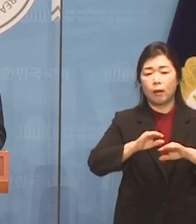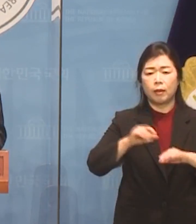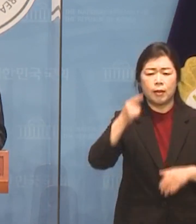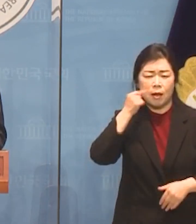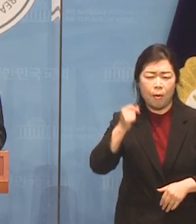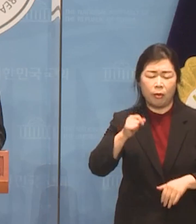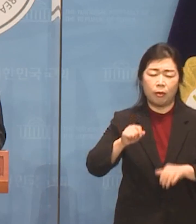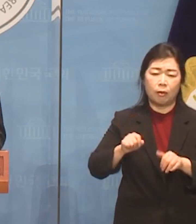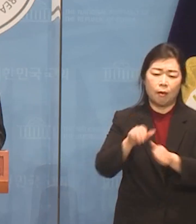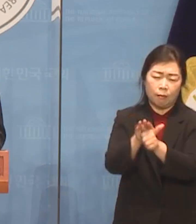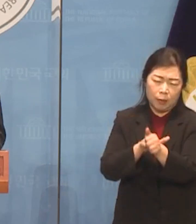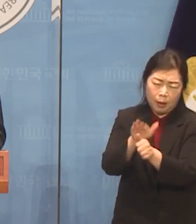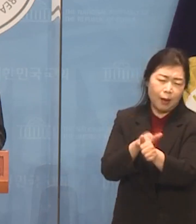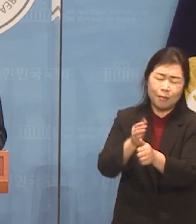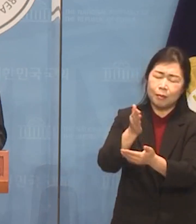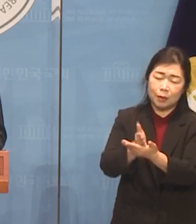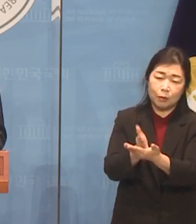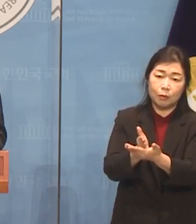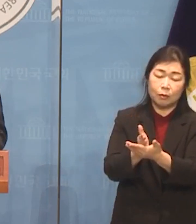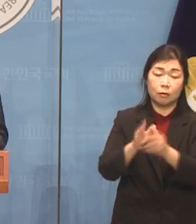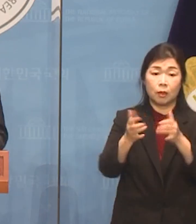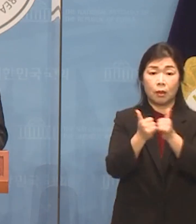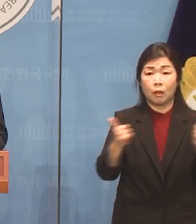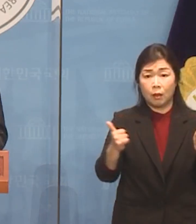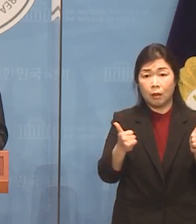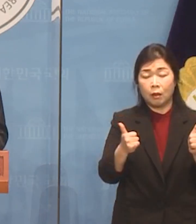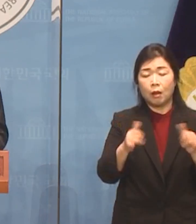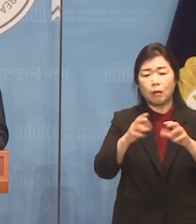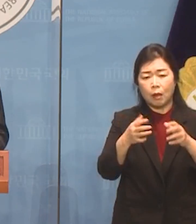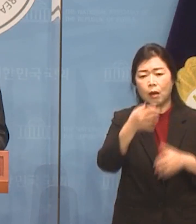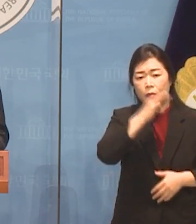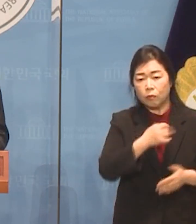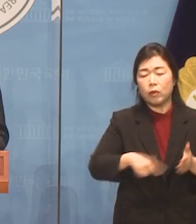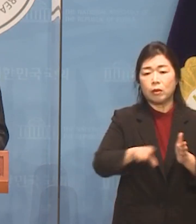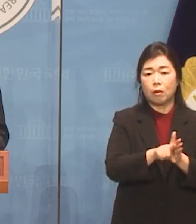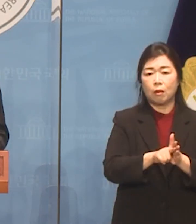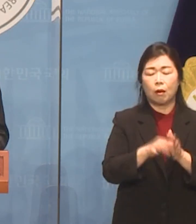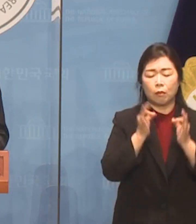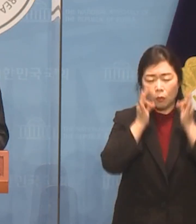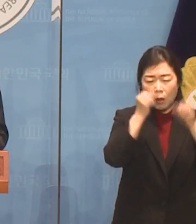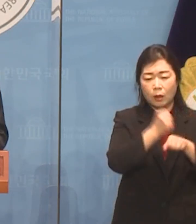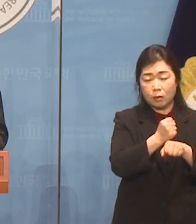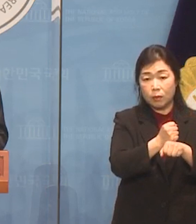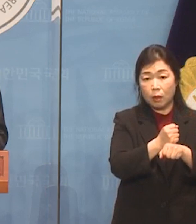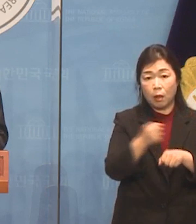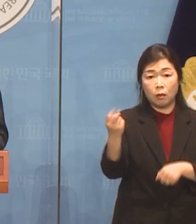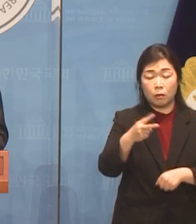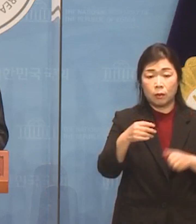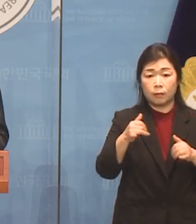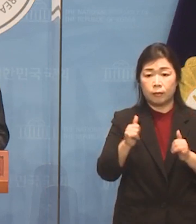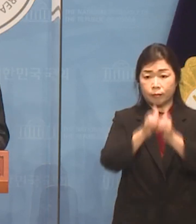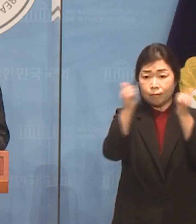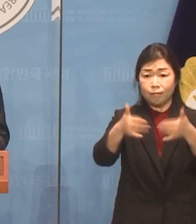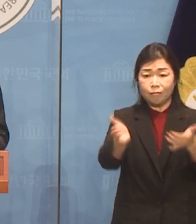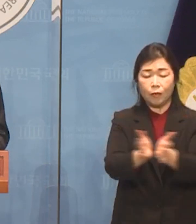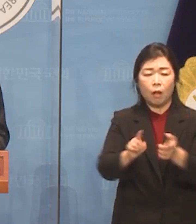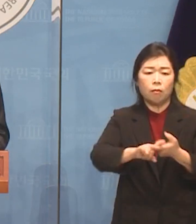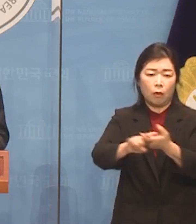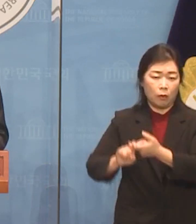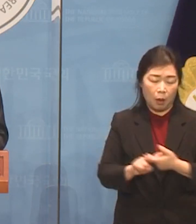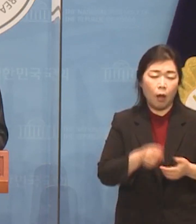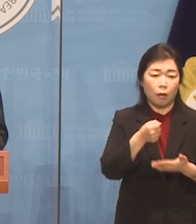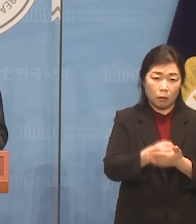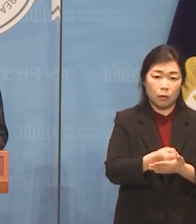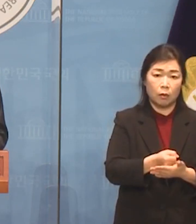그리고 국익을 위해 모든 것을 다 하겠습니다 먼저 시민사가 함께 하겠습니다 이미 지난